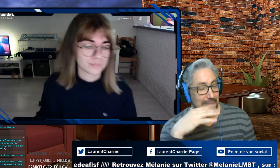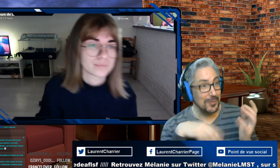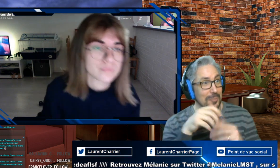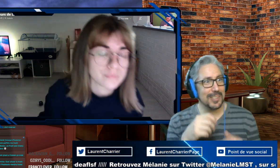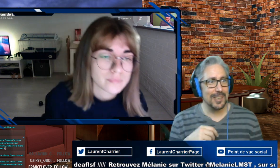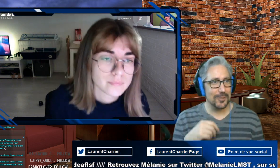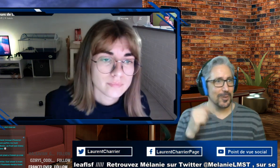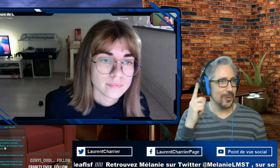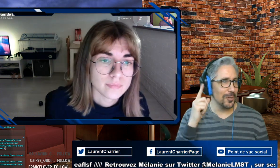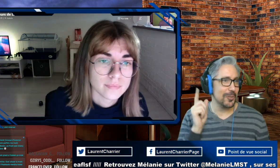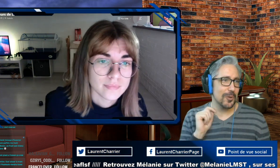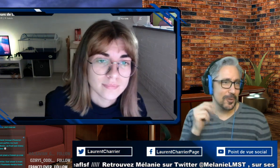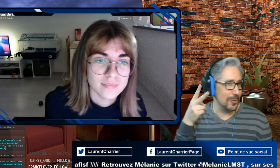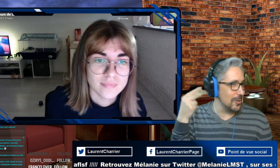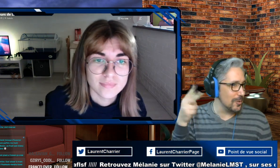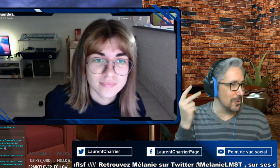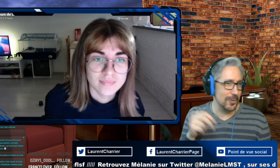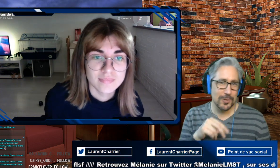Ça fait trop bizarre